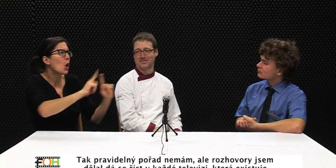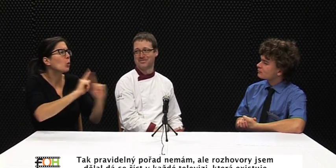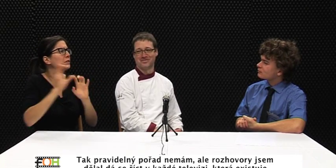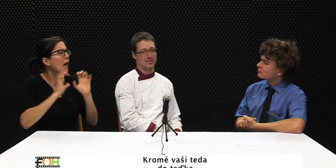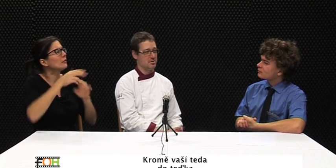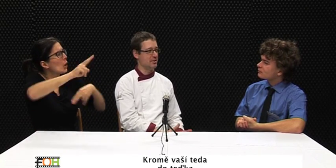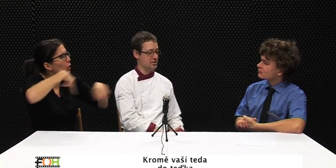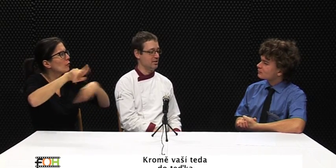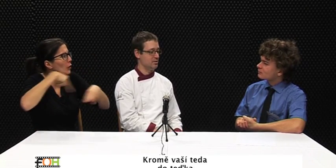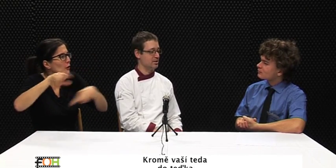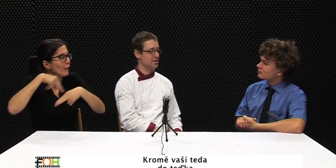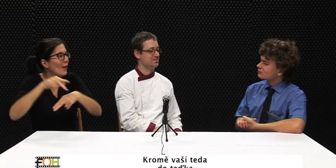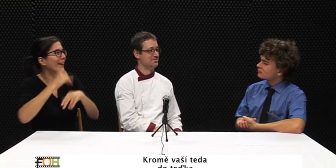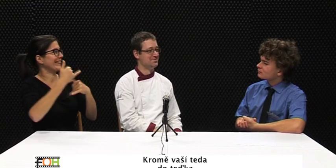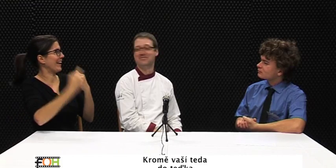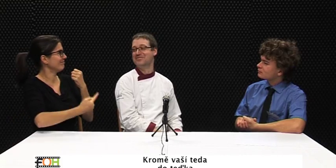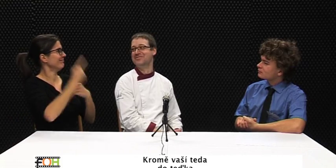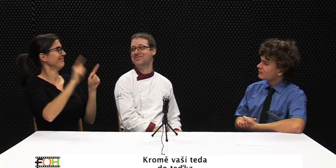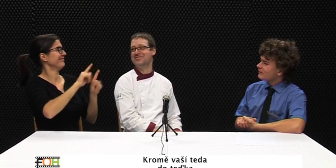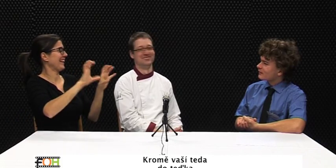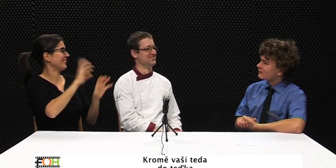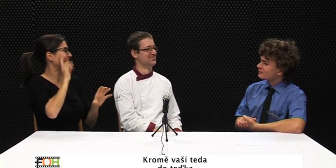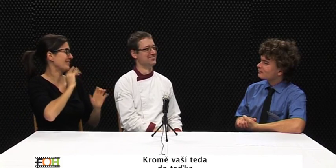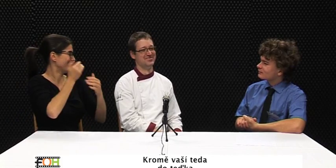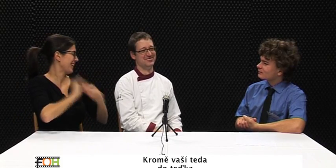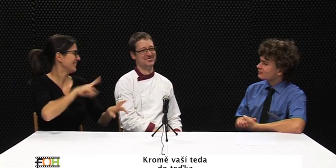existuje. Kromě vaší teda doteďka.